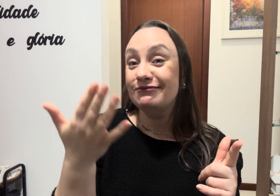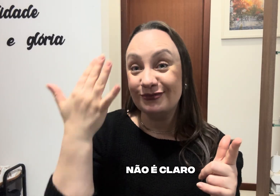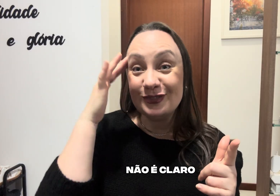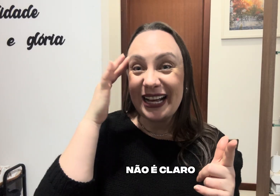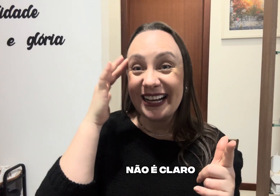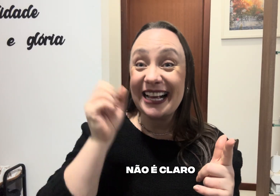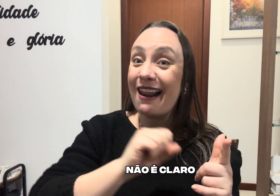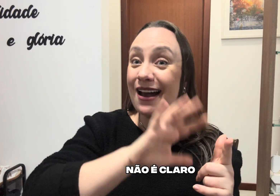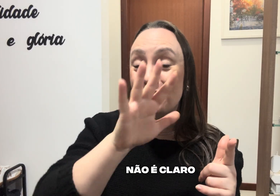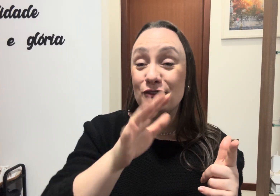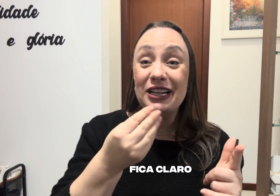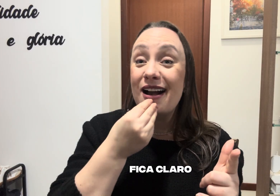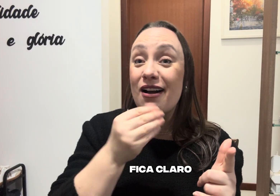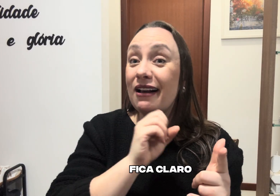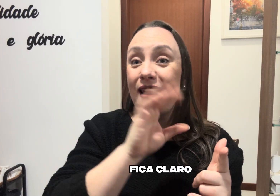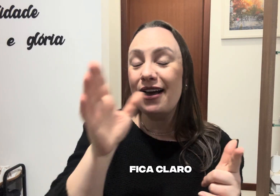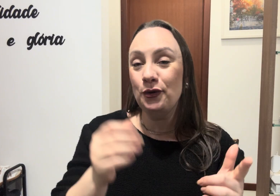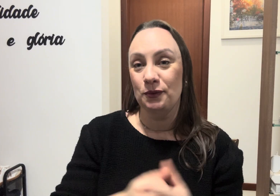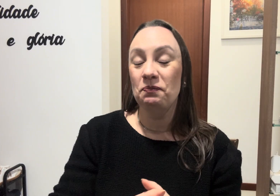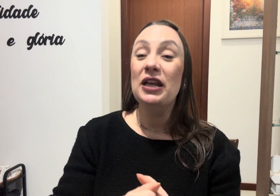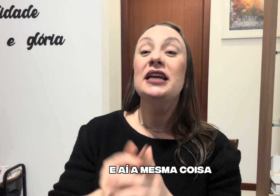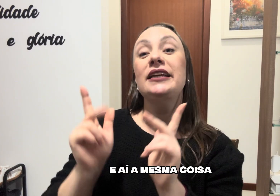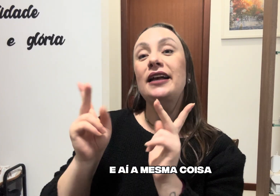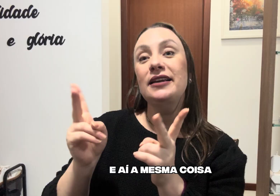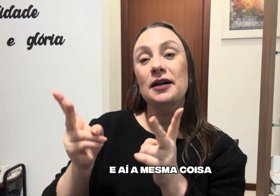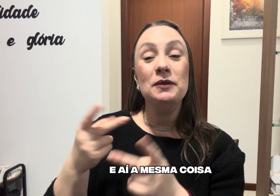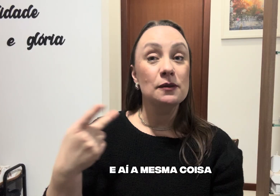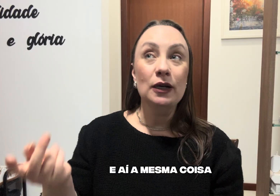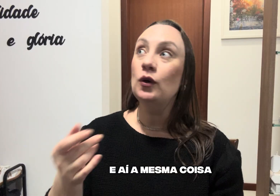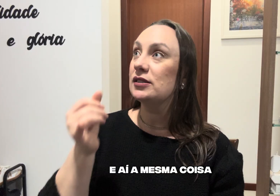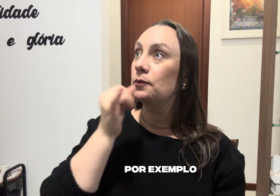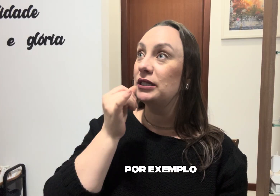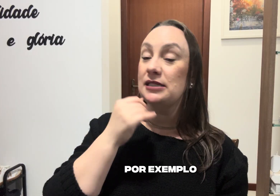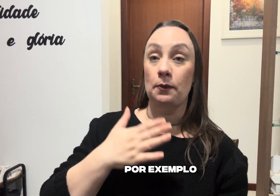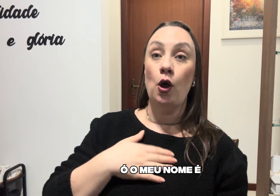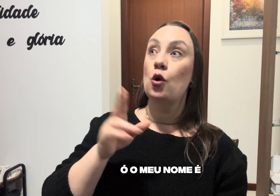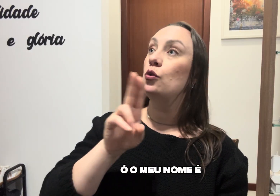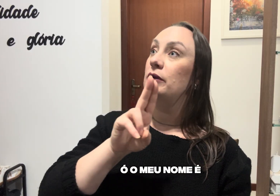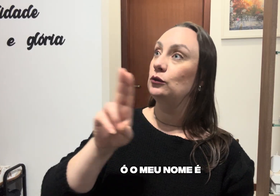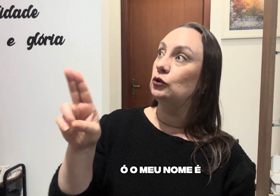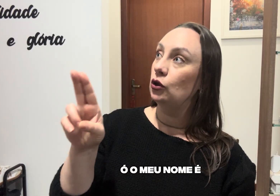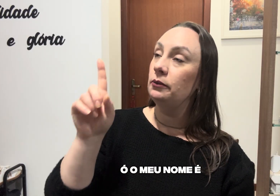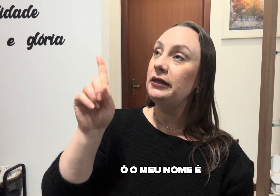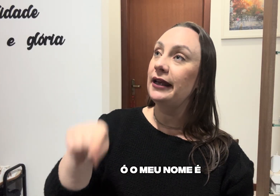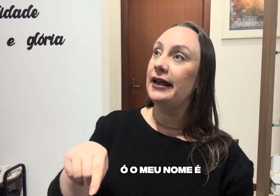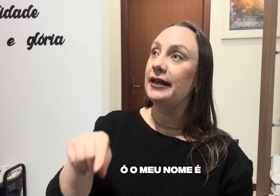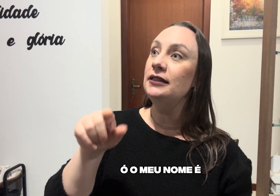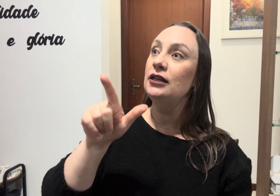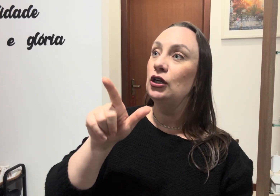não é claro? Fica claro. E aí, a mesma coisa, por exemplo, ó, o meu nome é